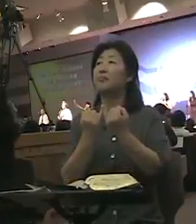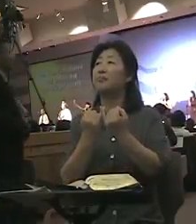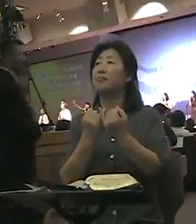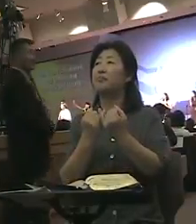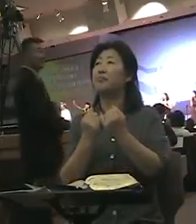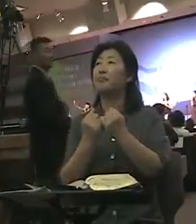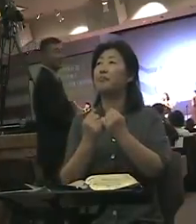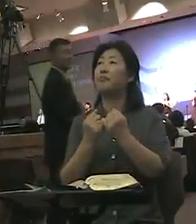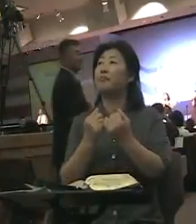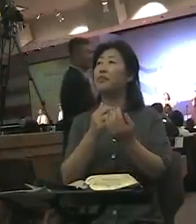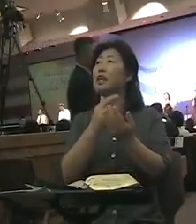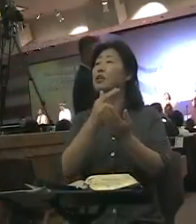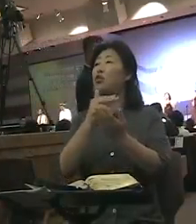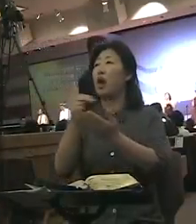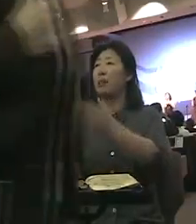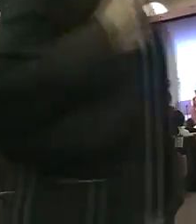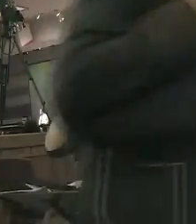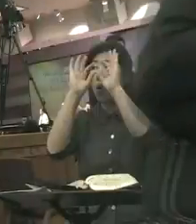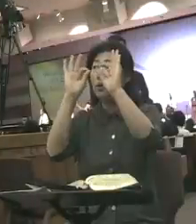주가 보이신